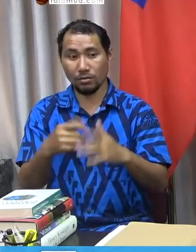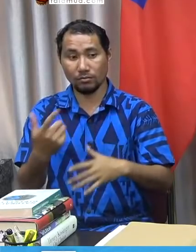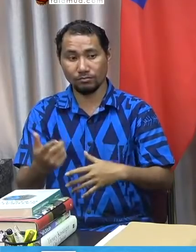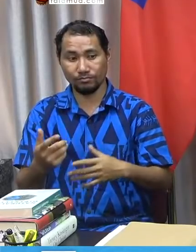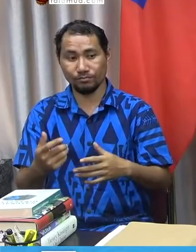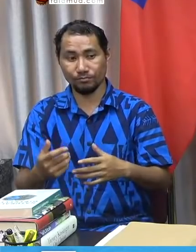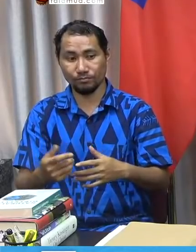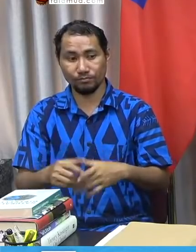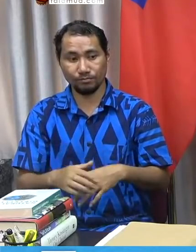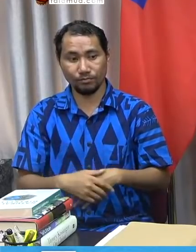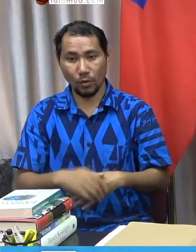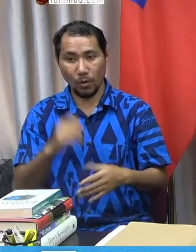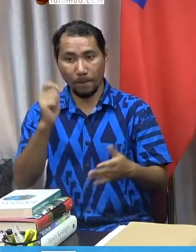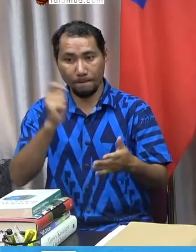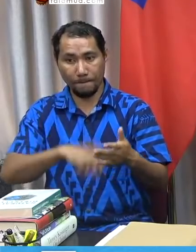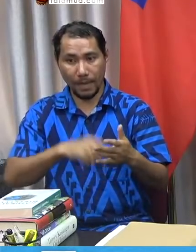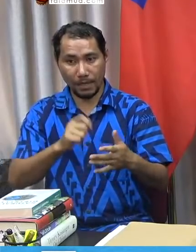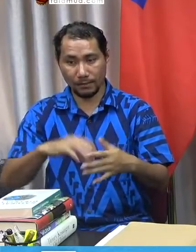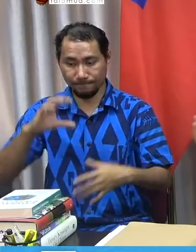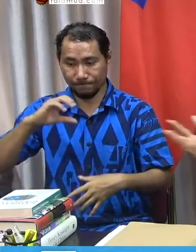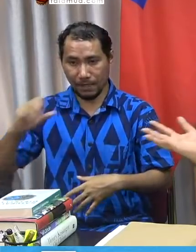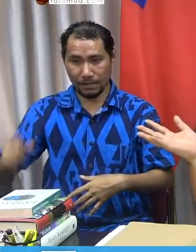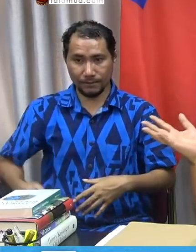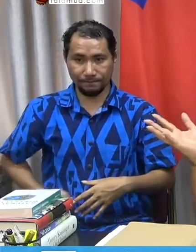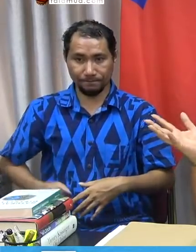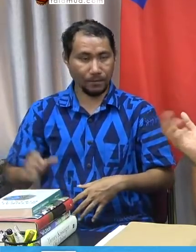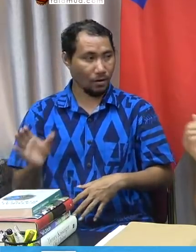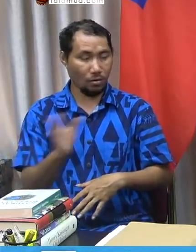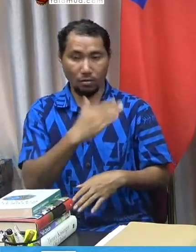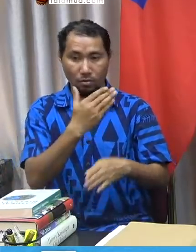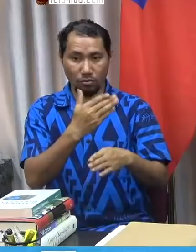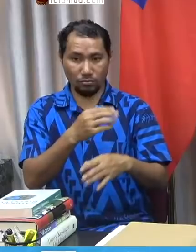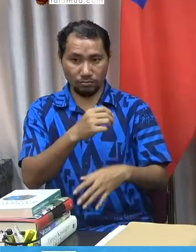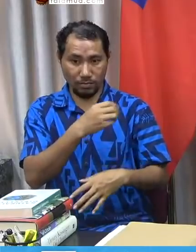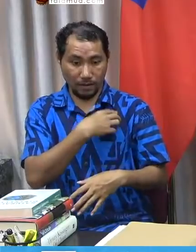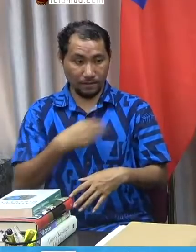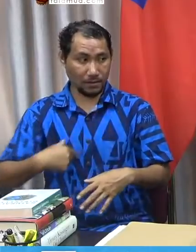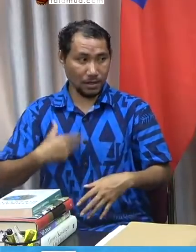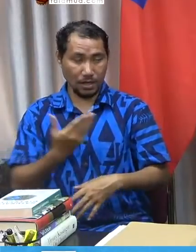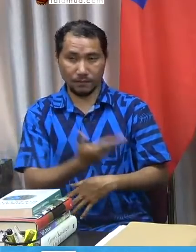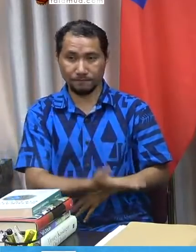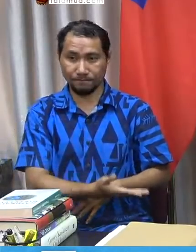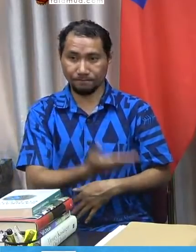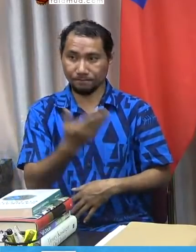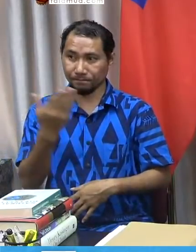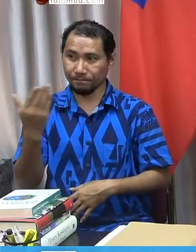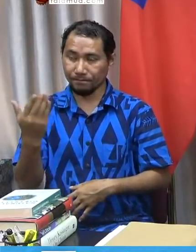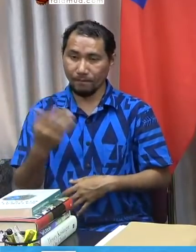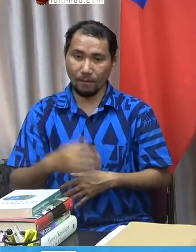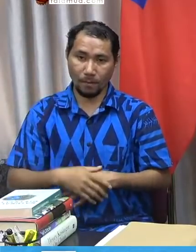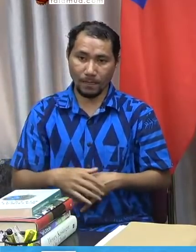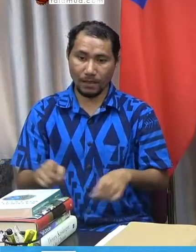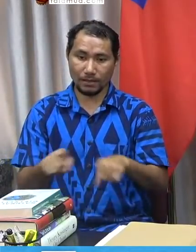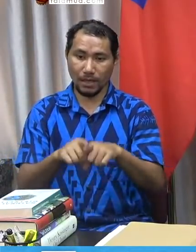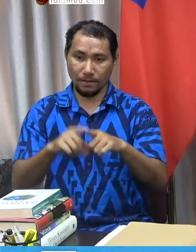mātou whaipule a o le ao le malo, whaamsilusiri o whaamsinu o ia plestene.